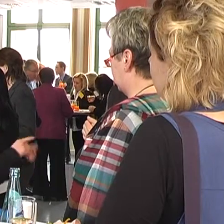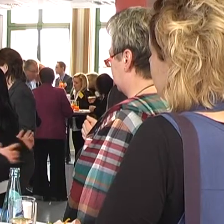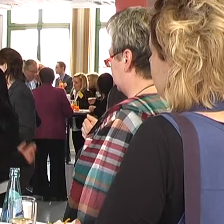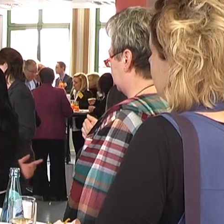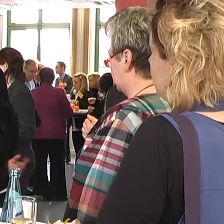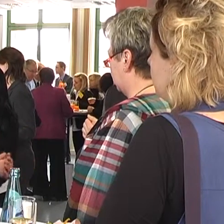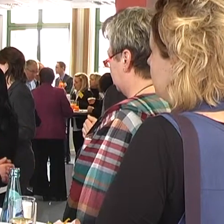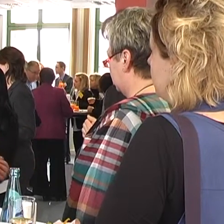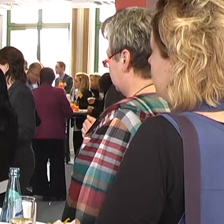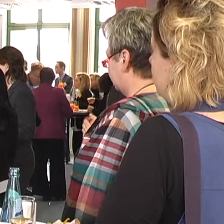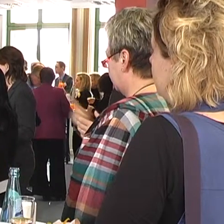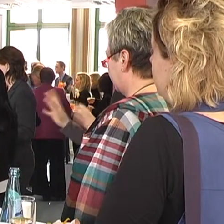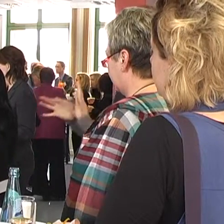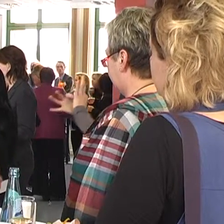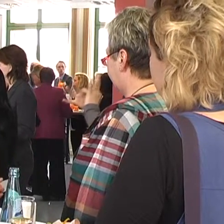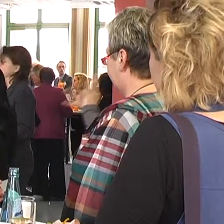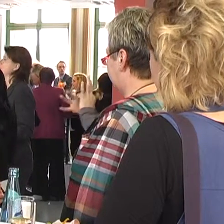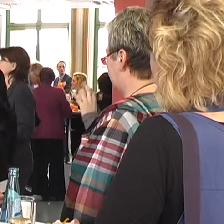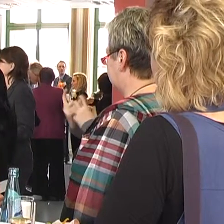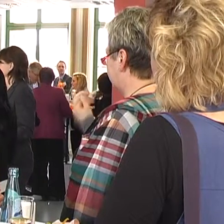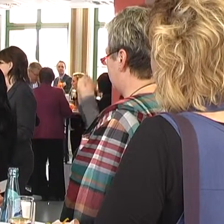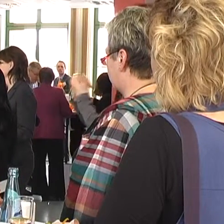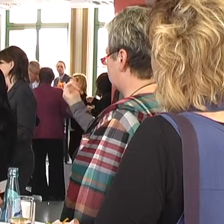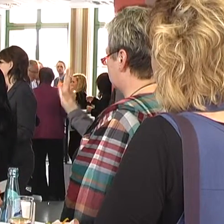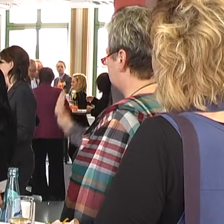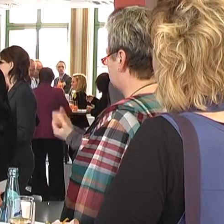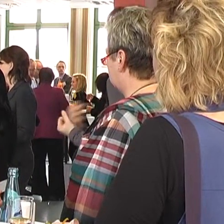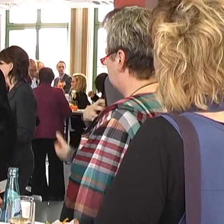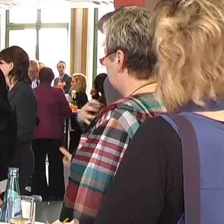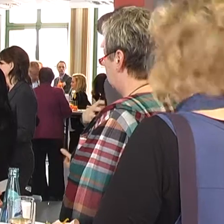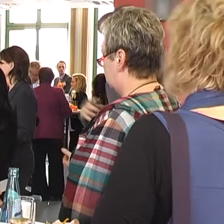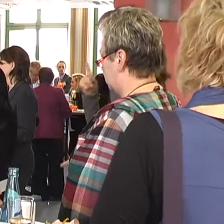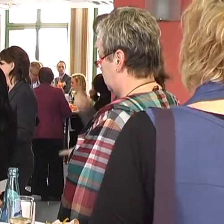kleines Exposé mitgebracht. Wer braucht, kriegt einen Dolmetscher da zur Seite gestellt oder auch nicht. Und